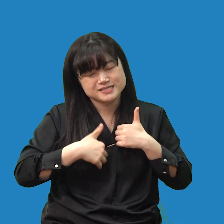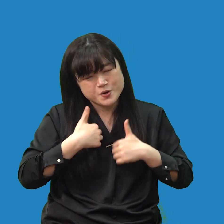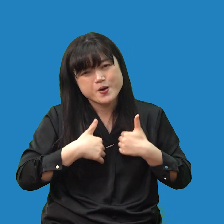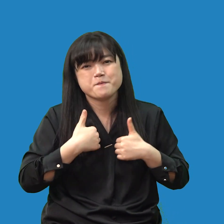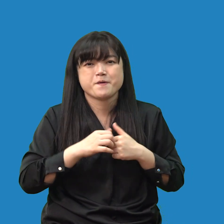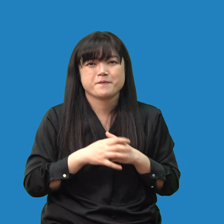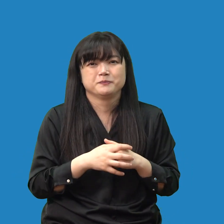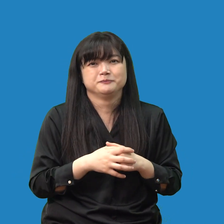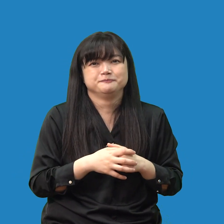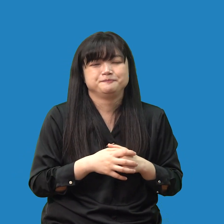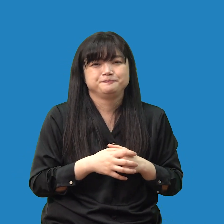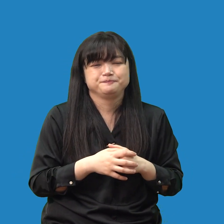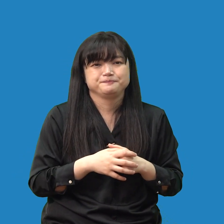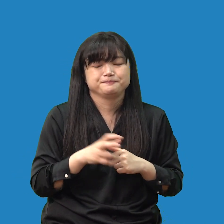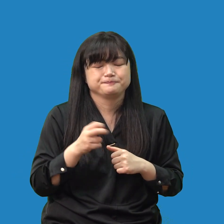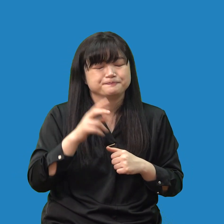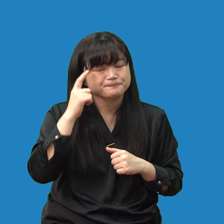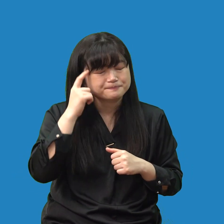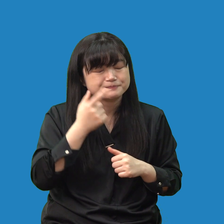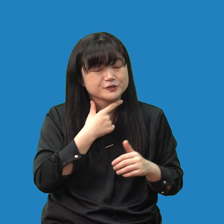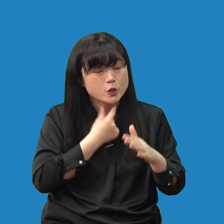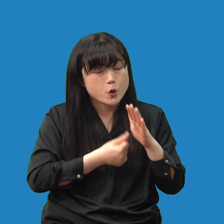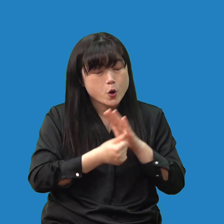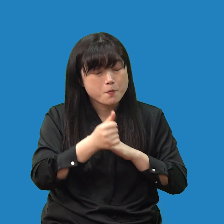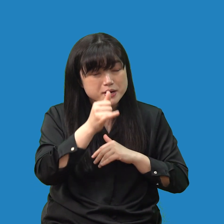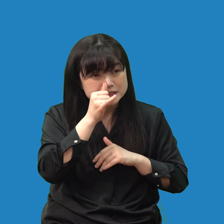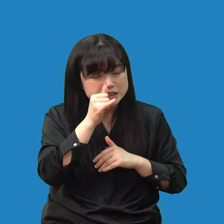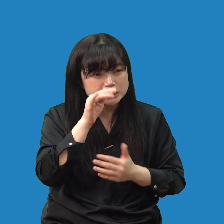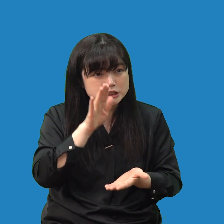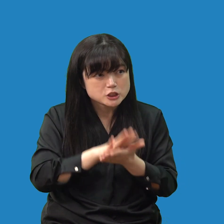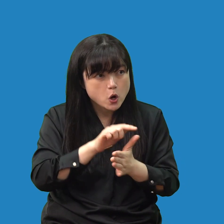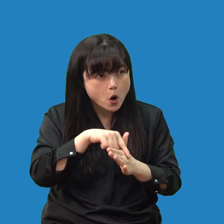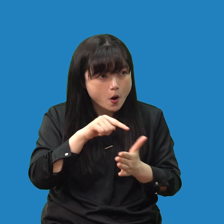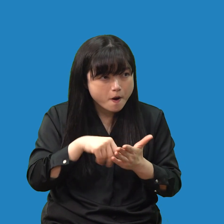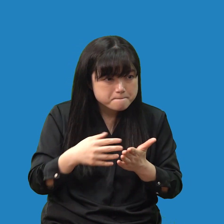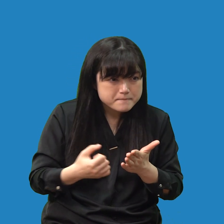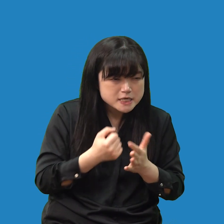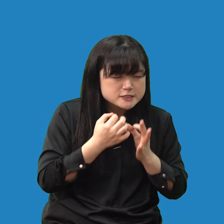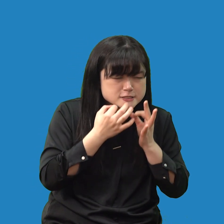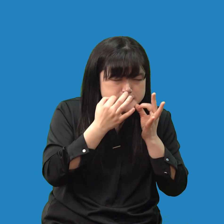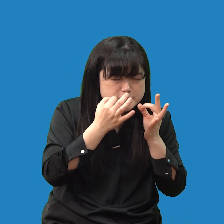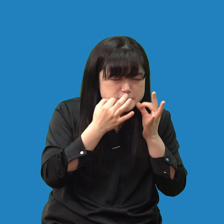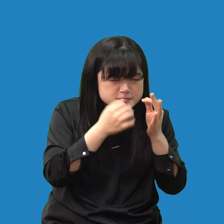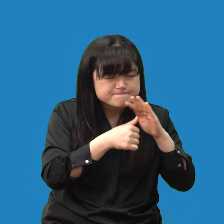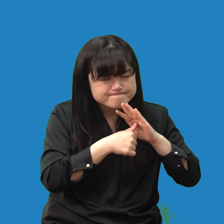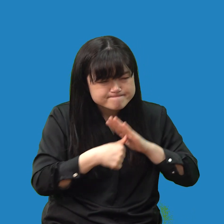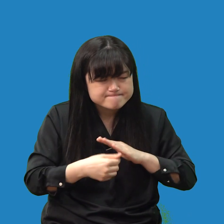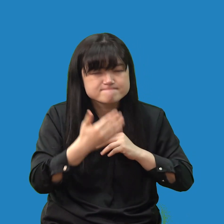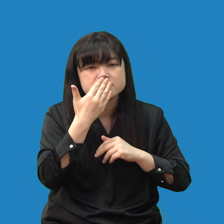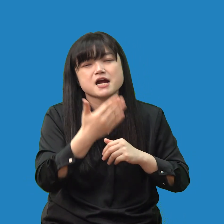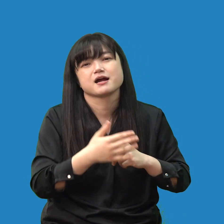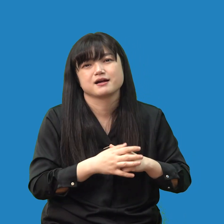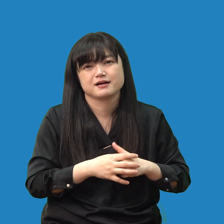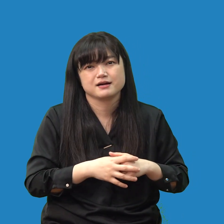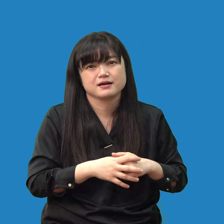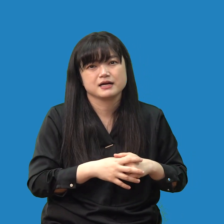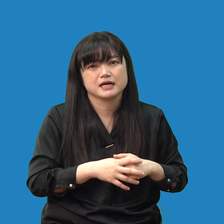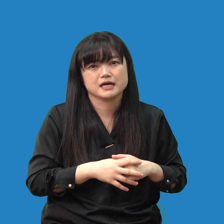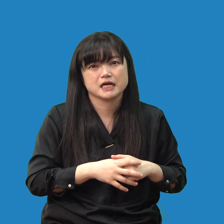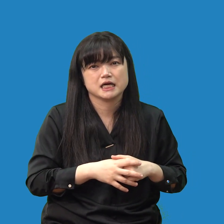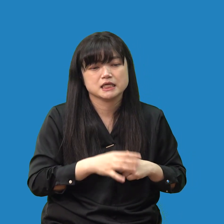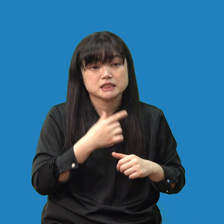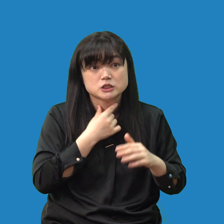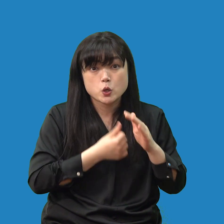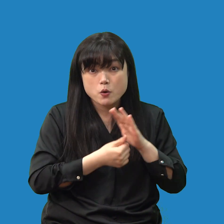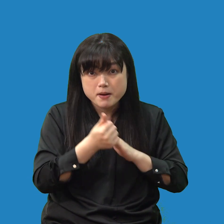했죠. 뒤집어서 소망이 있어야 열정을 품고 힘쓰고 애쓰고 또 인내하는 것도 가능합니다.